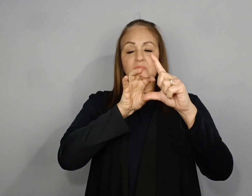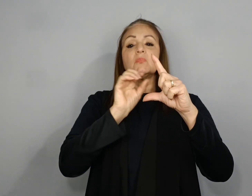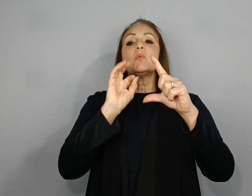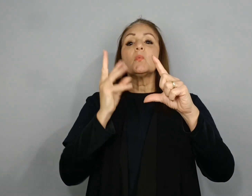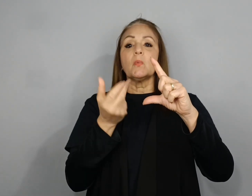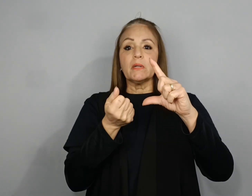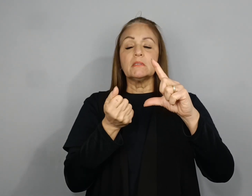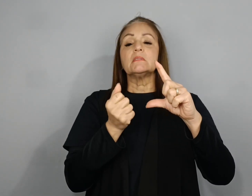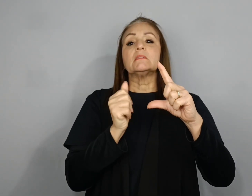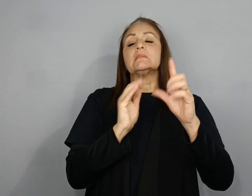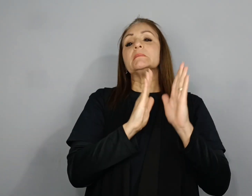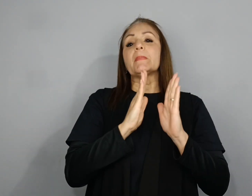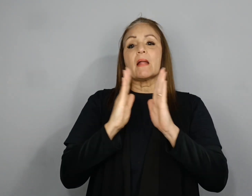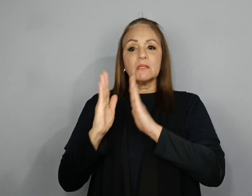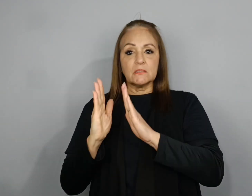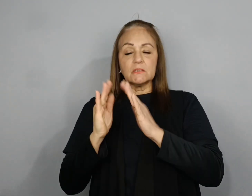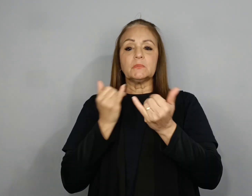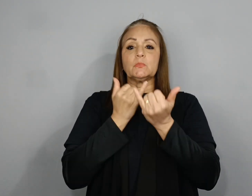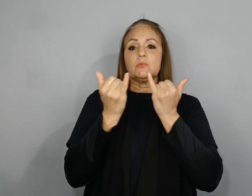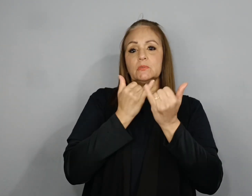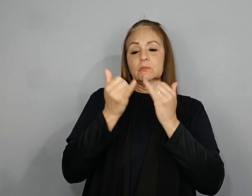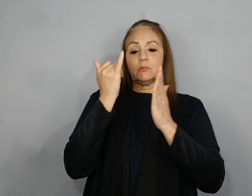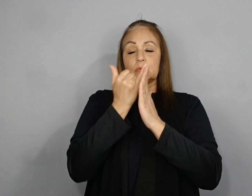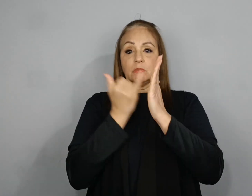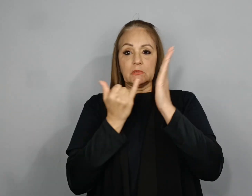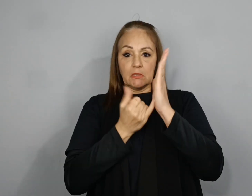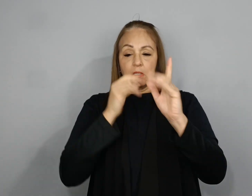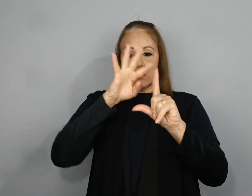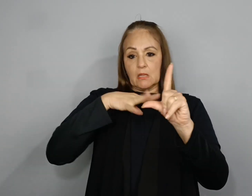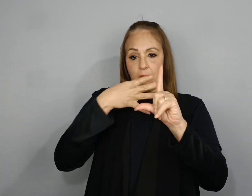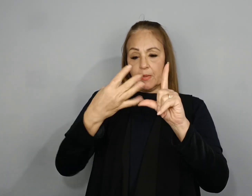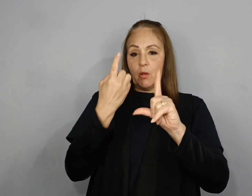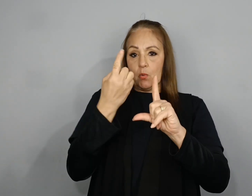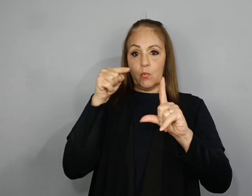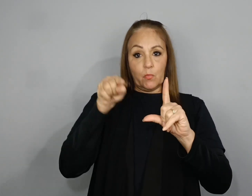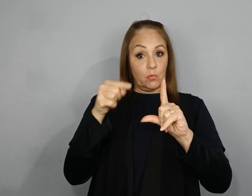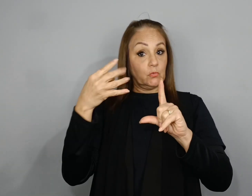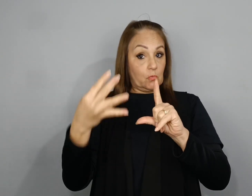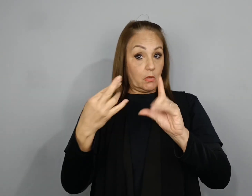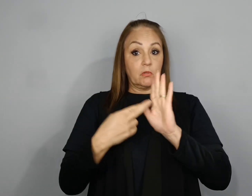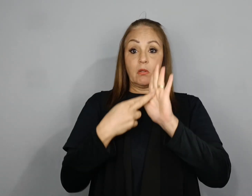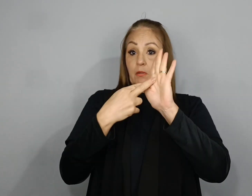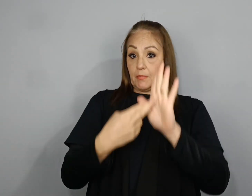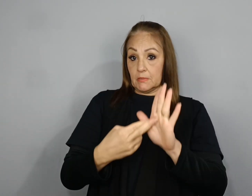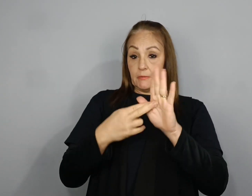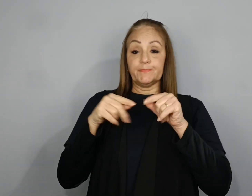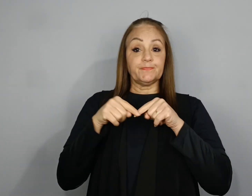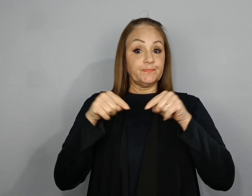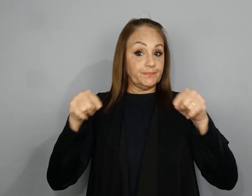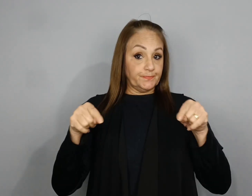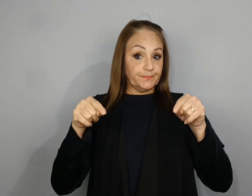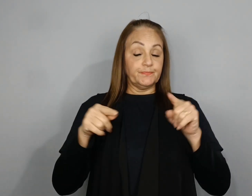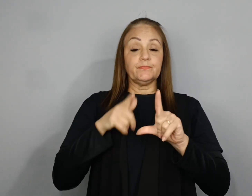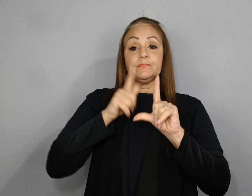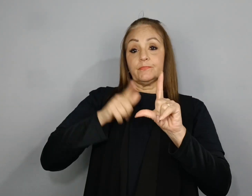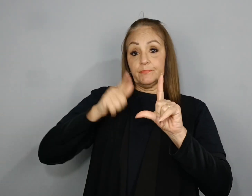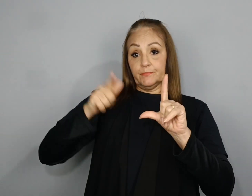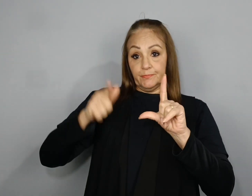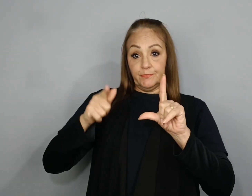Por exemplo, os dados da tabela 1.4 são representados abaixo em um gráfico de setor.